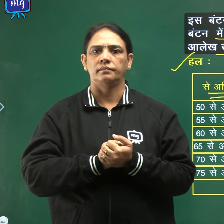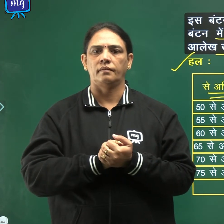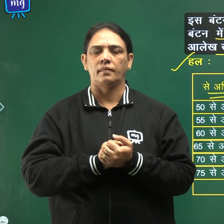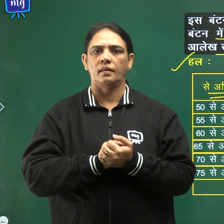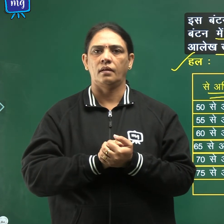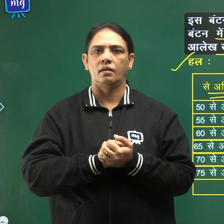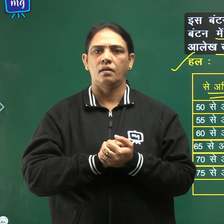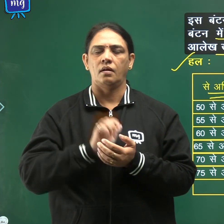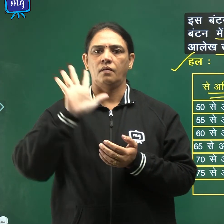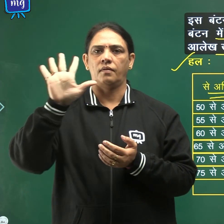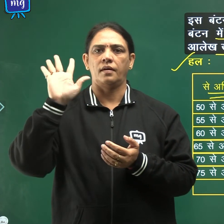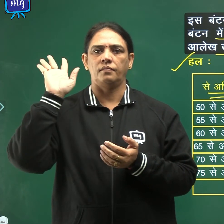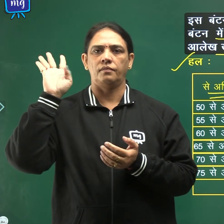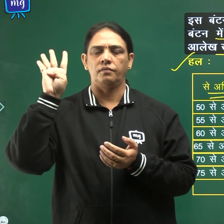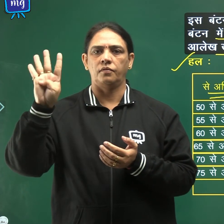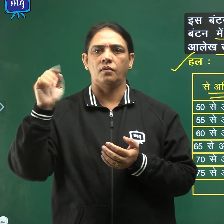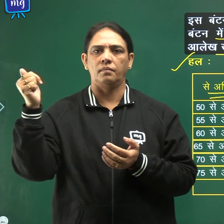54 माइनस 38